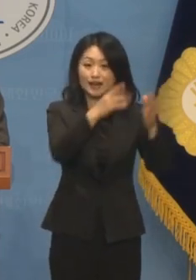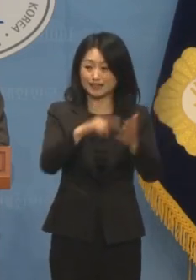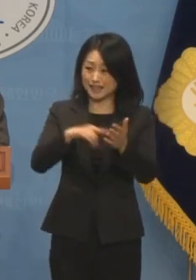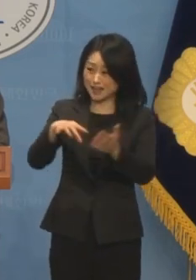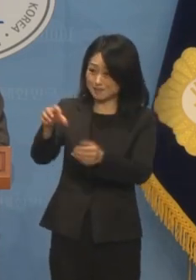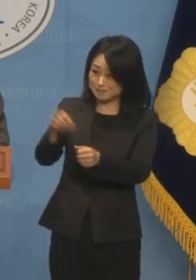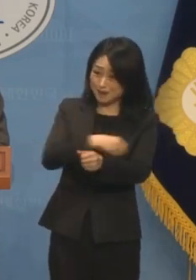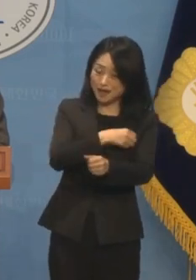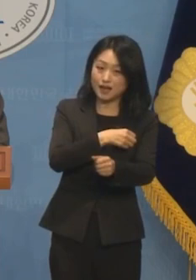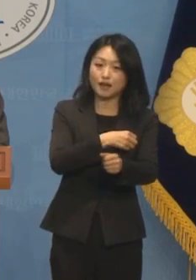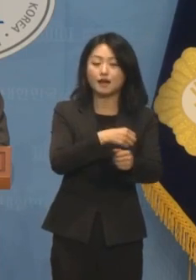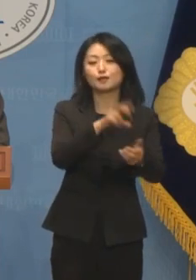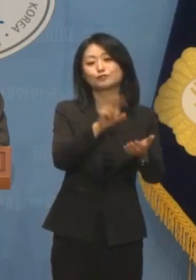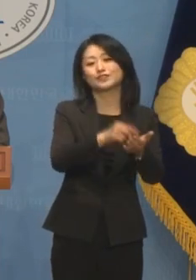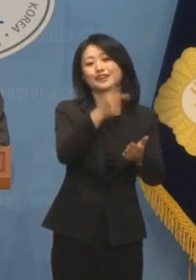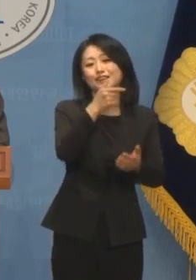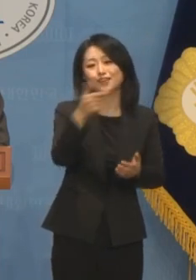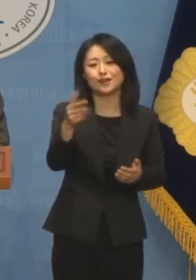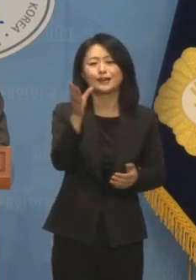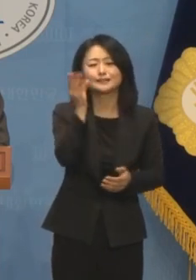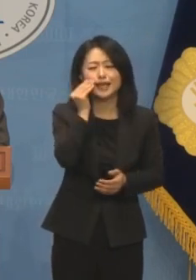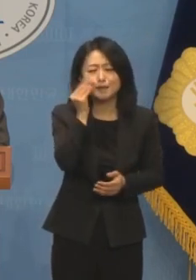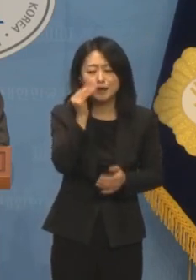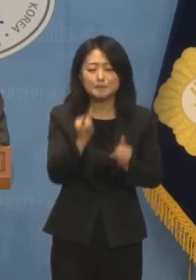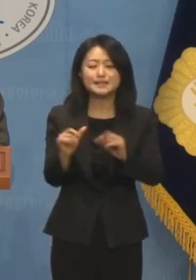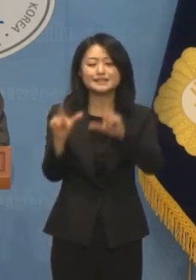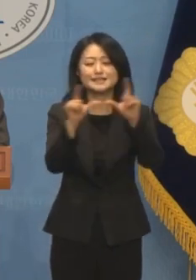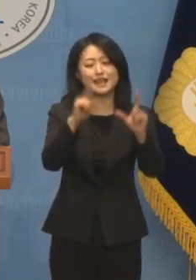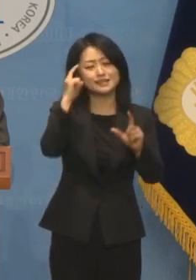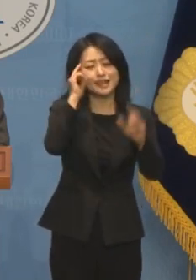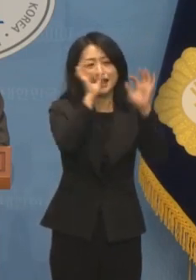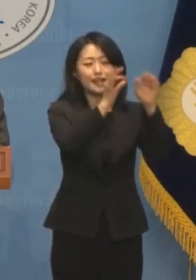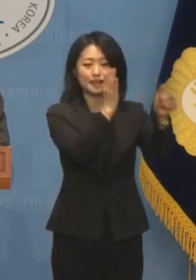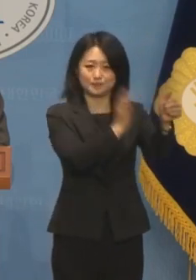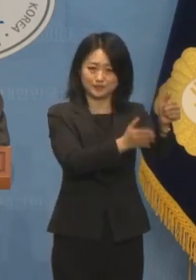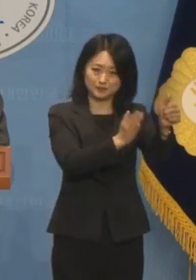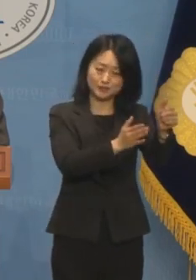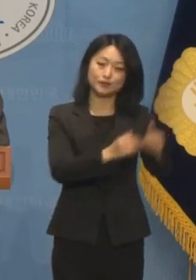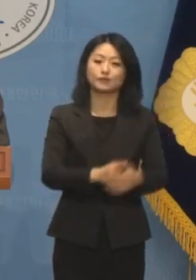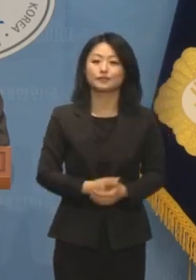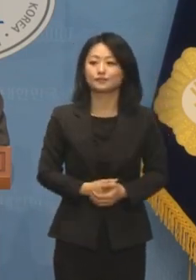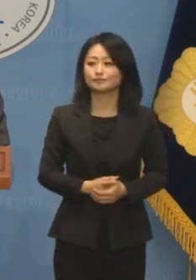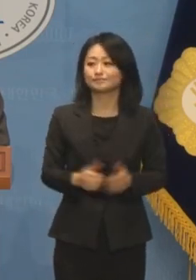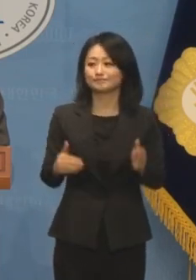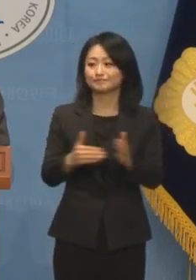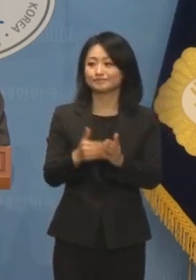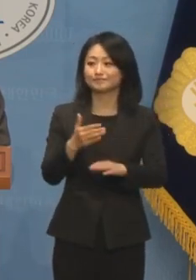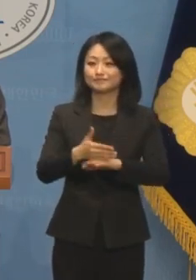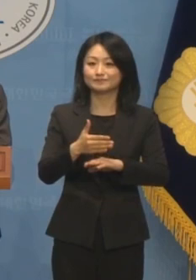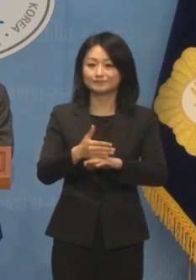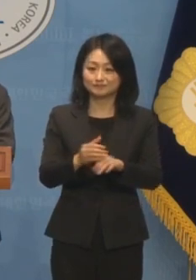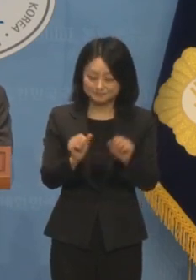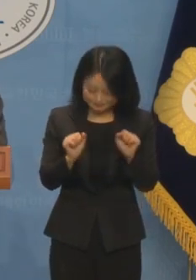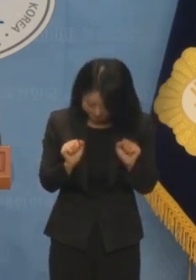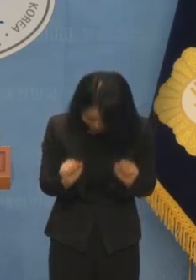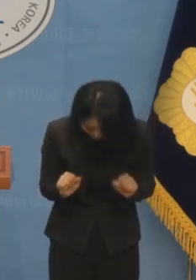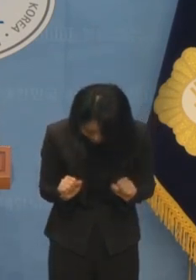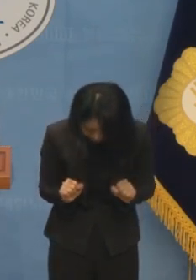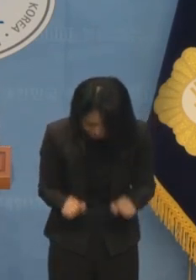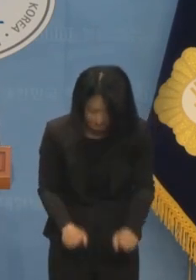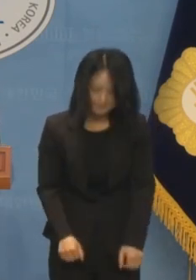되어서는 안 될 것입니다. 제발 민생 생각 좀 하십시오. 이상입니다. 감사합니다.